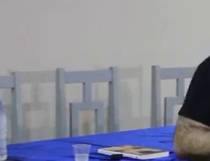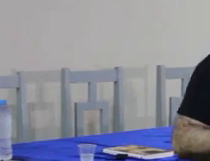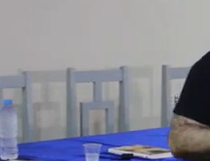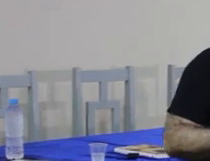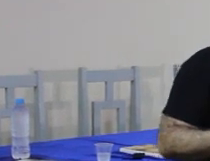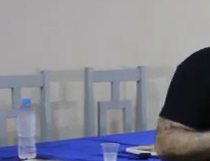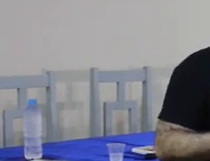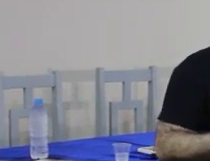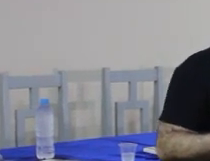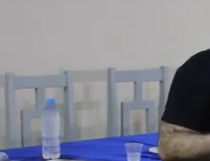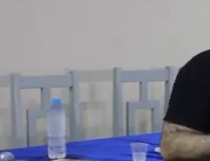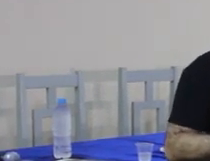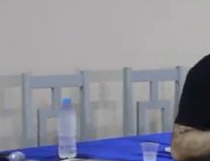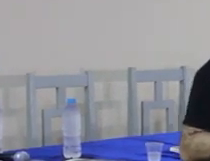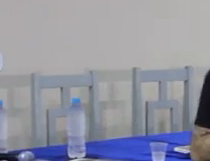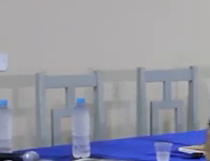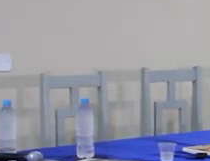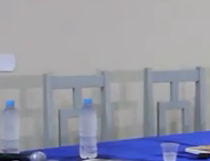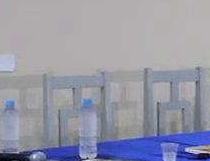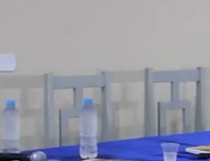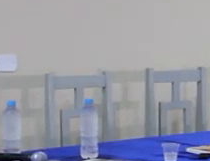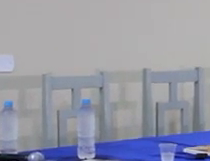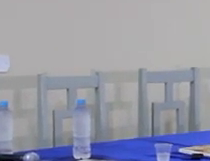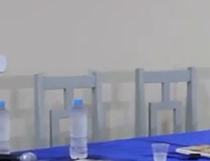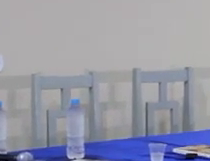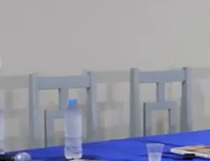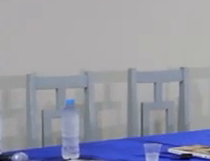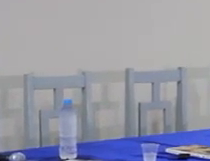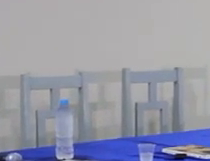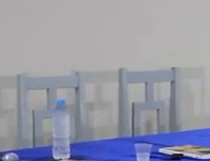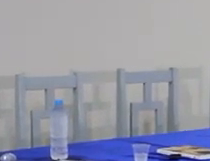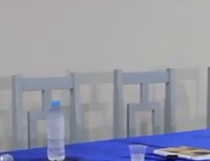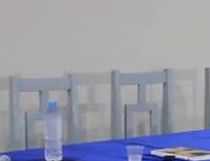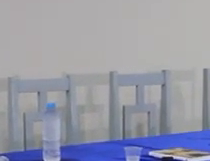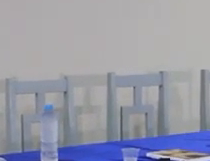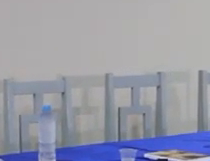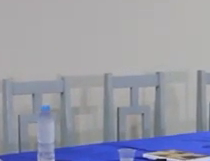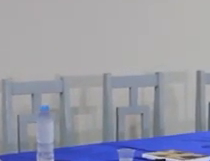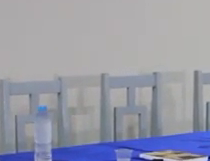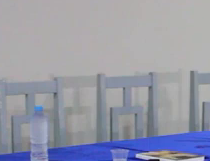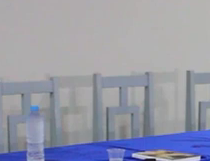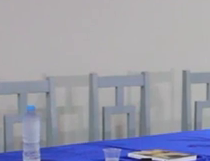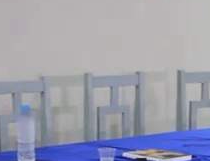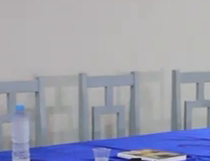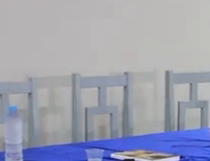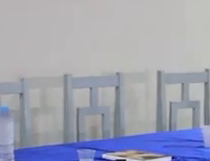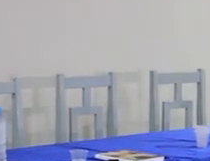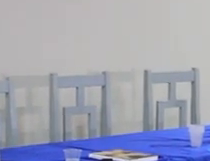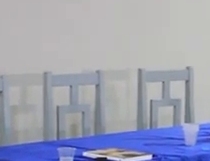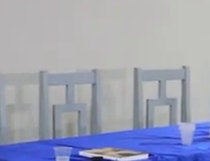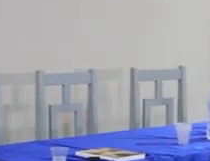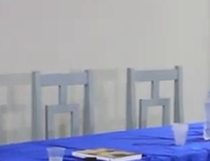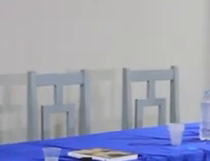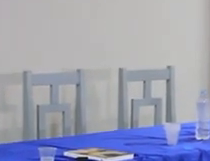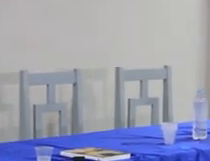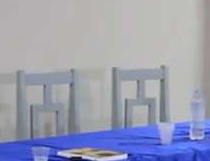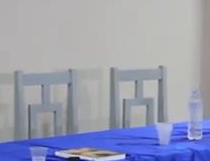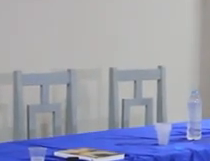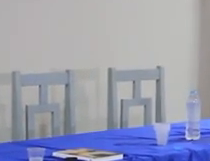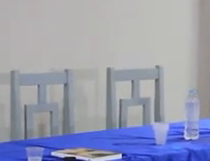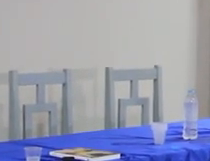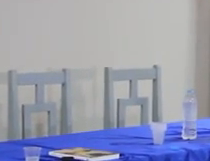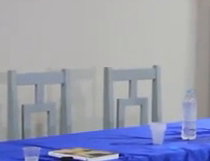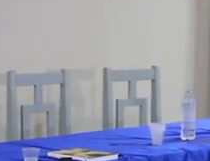ideias, e ficam, lançam os programas e ficam esperando bons